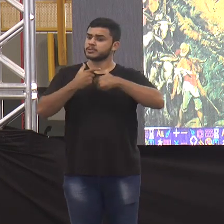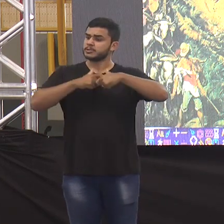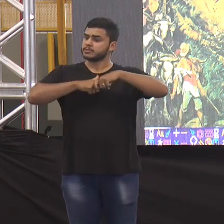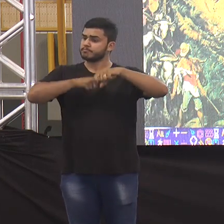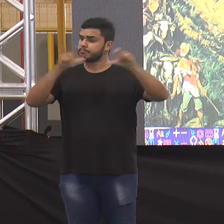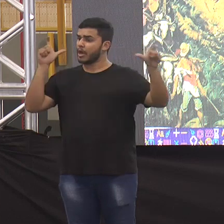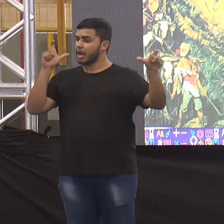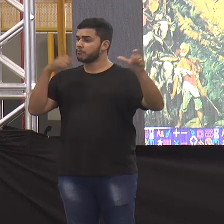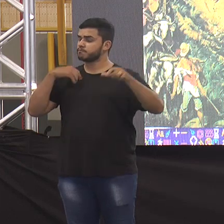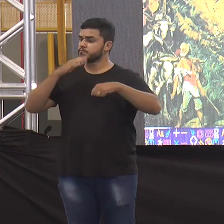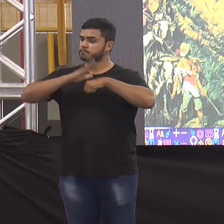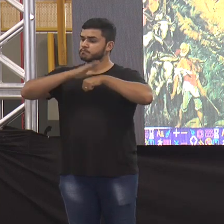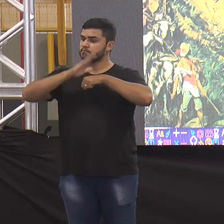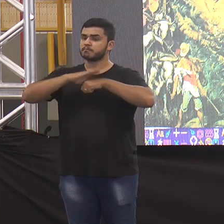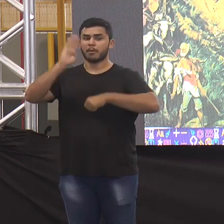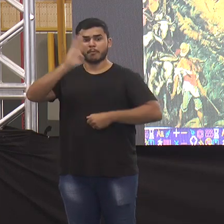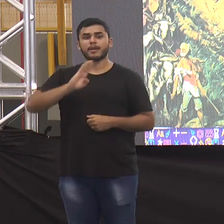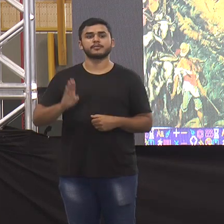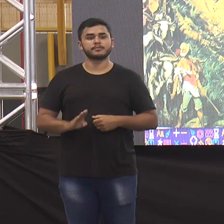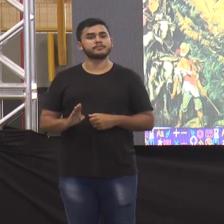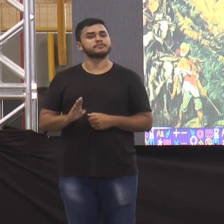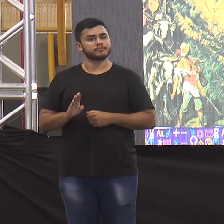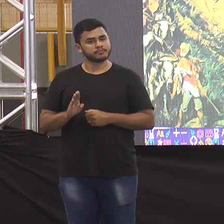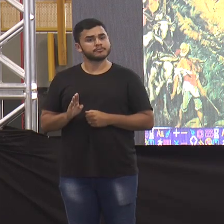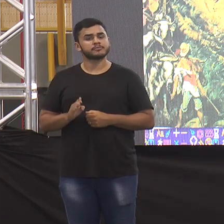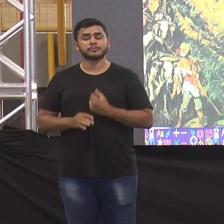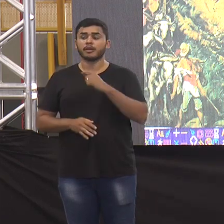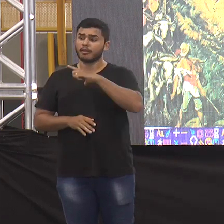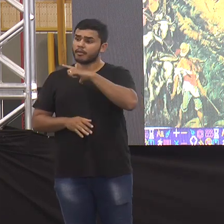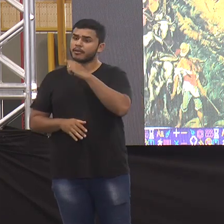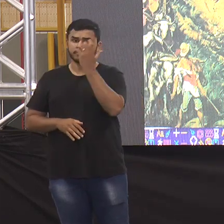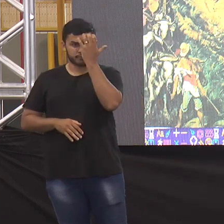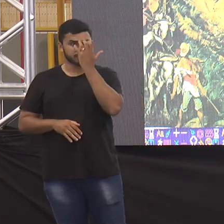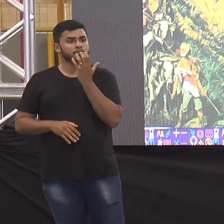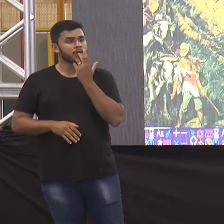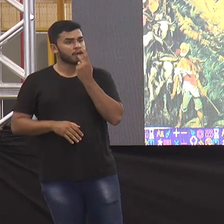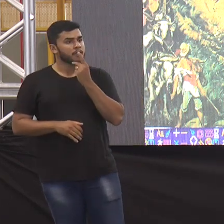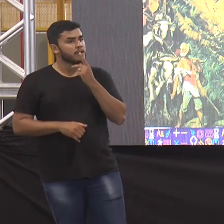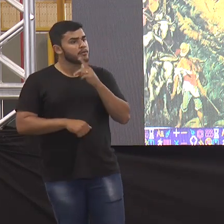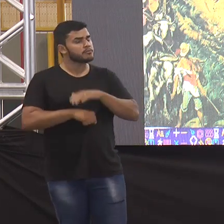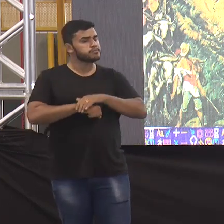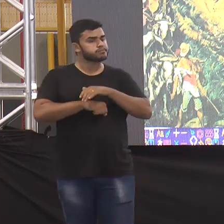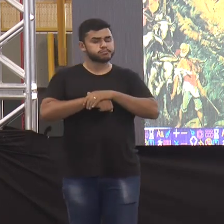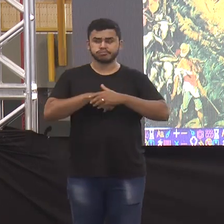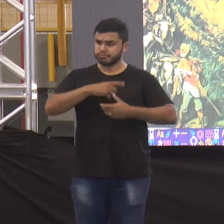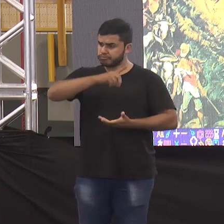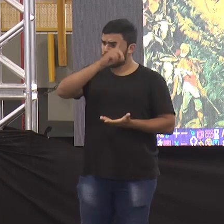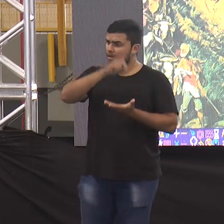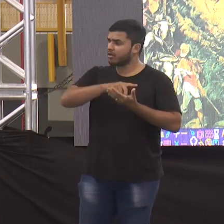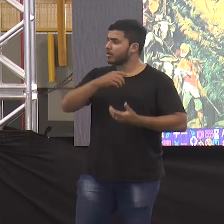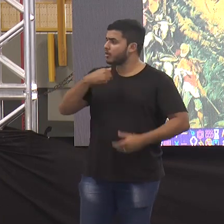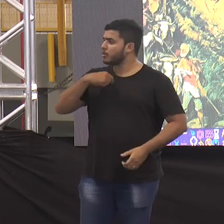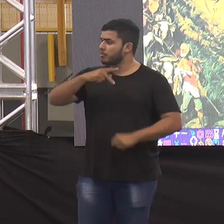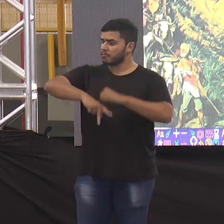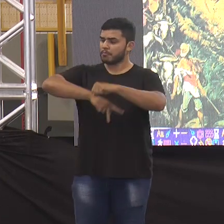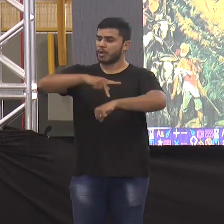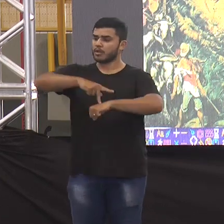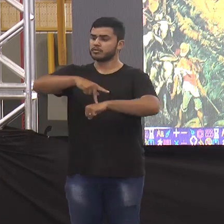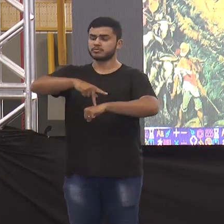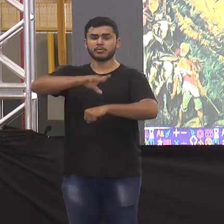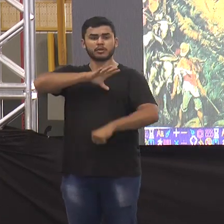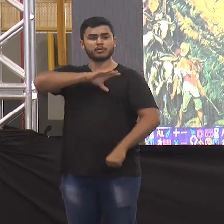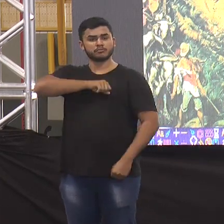nação independente, nós precisamos entrar num processo de autoafirmação e num